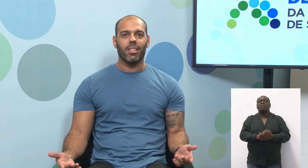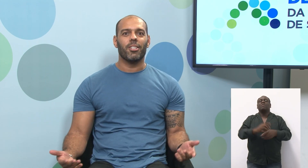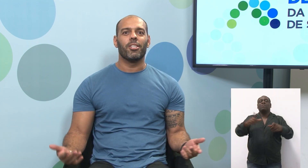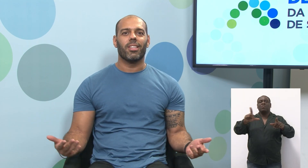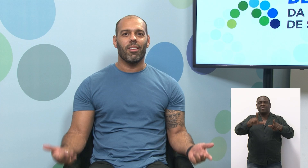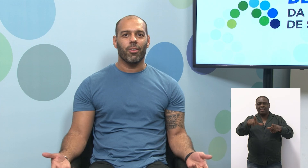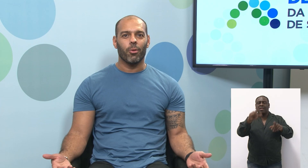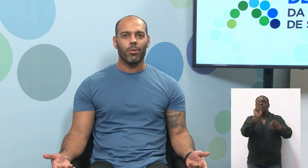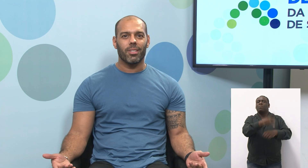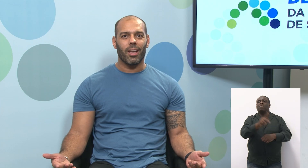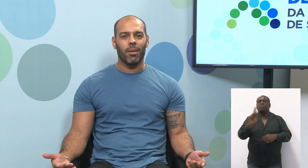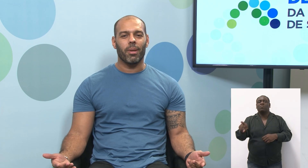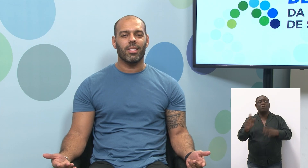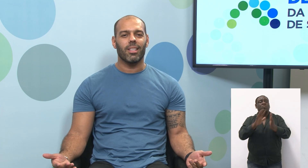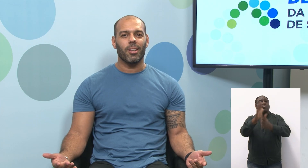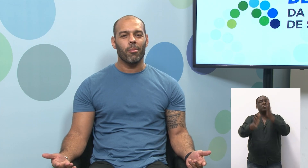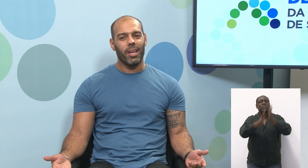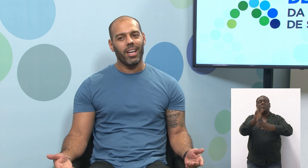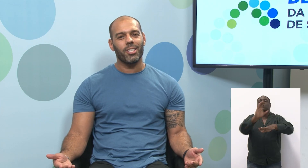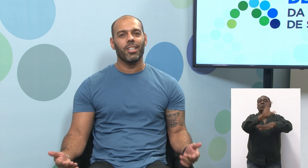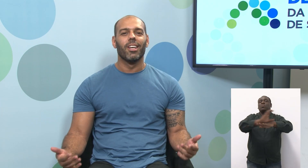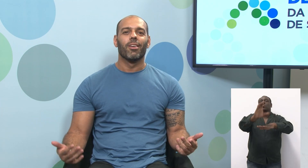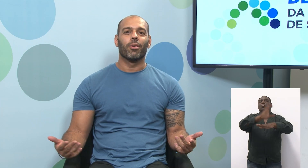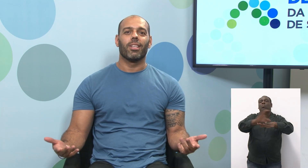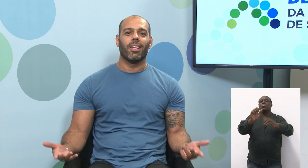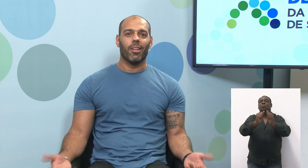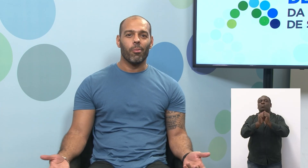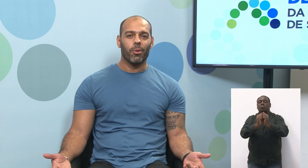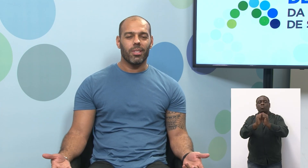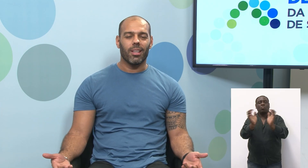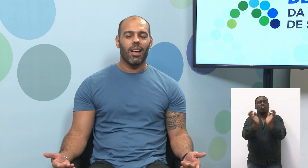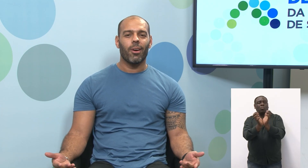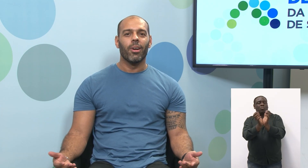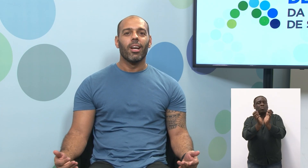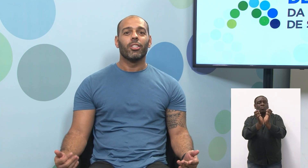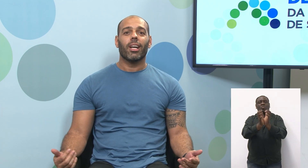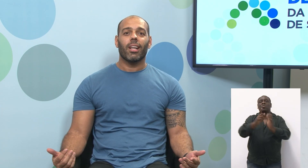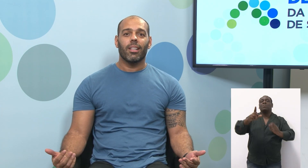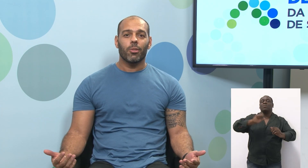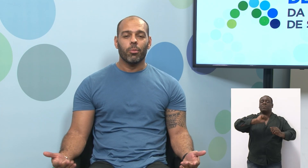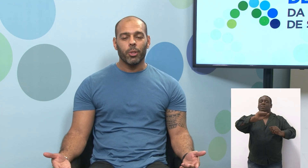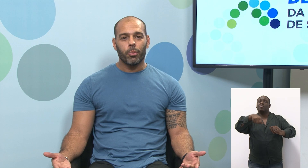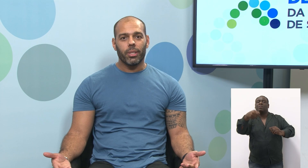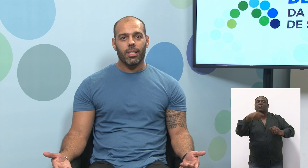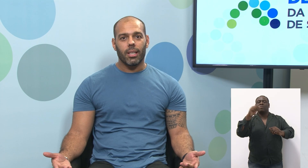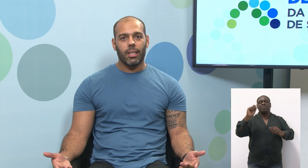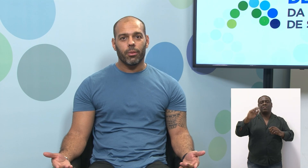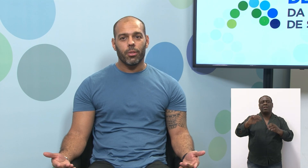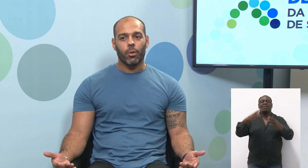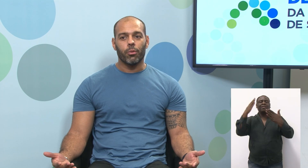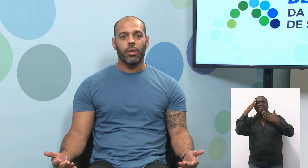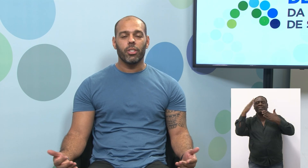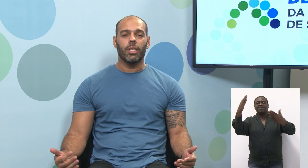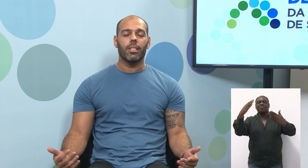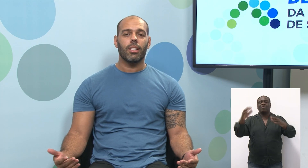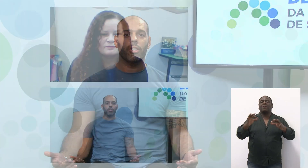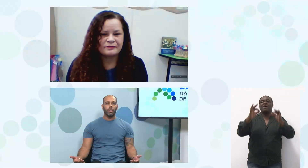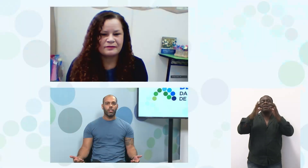Libras, né? A gente teve cursos aí presencialmente, você que deu o meu sinal. Te agradeço muito por ter aceitado esse convite. E antes da